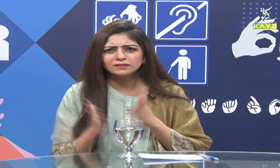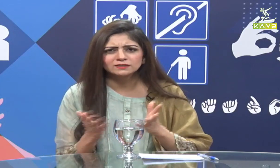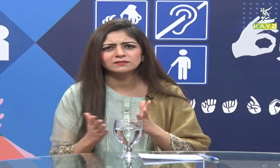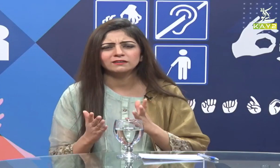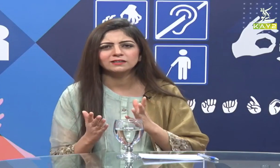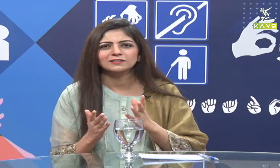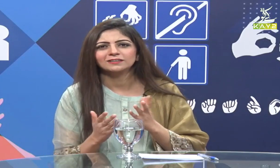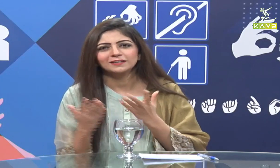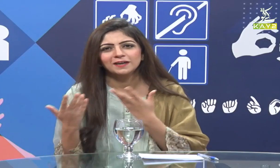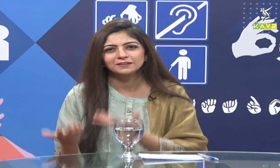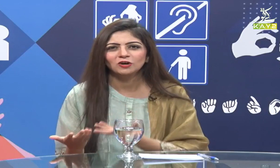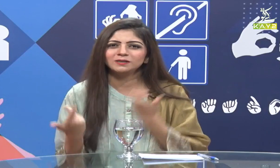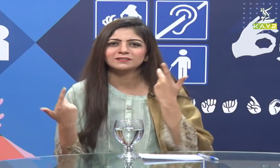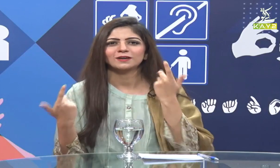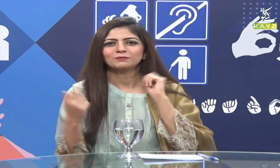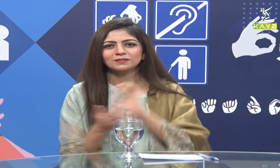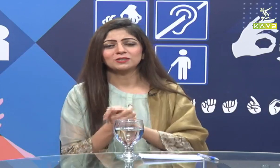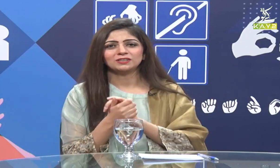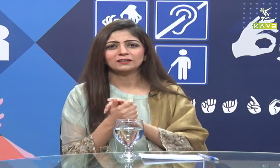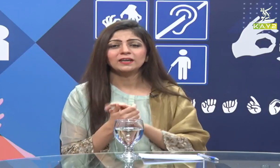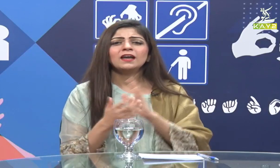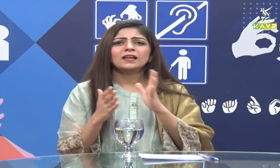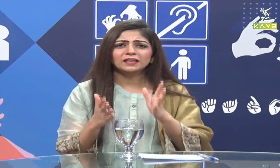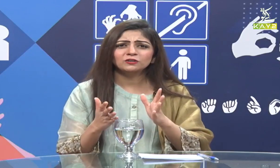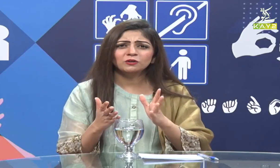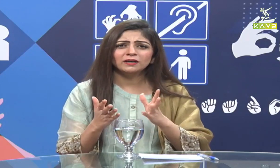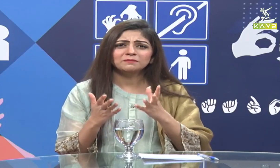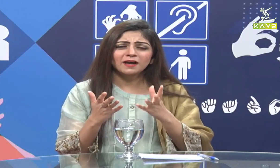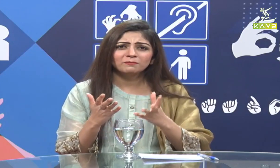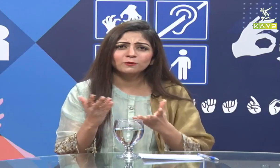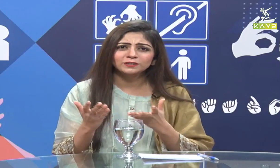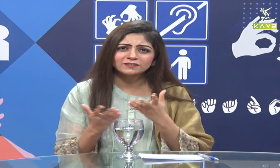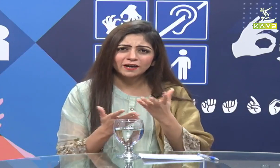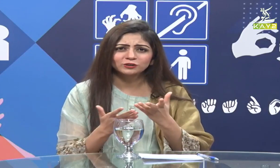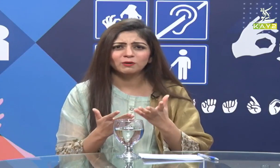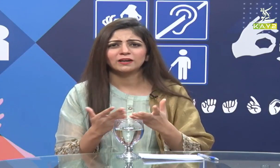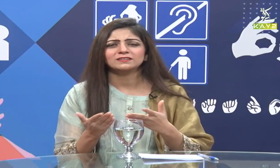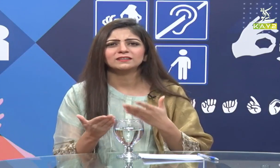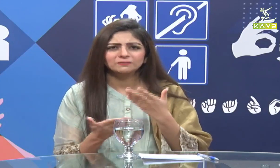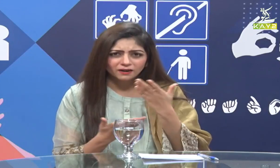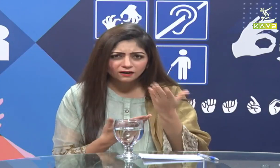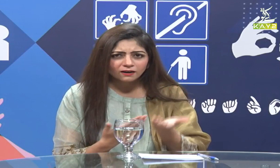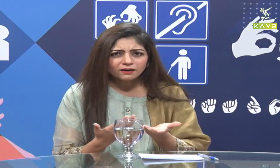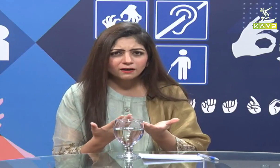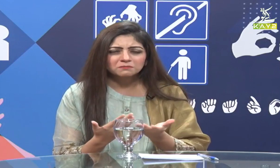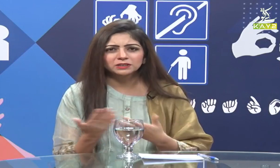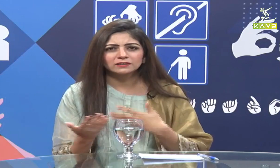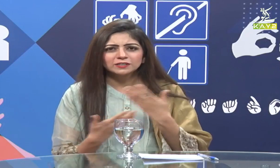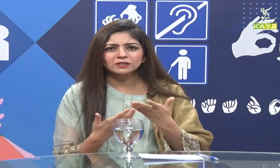से साइन कर जाते हैं कि एक नॉर्मल इंसान को भी समझ नहीं आते। लेकिन कोई बात नहीं, मैं आपको ये साइन दोबारा से एक दफ़ा बताती चलूँ,